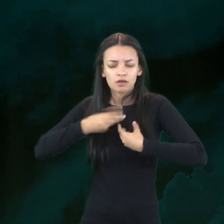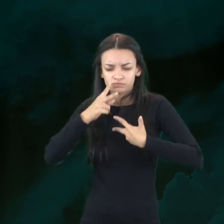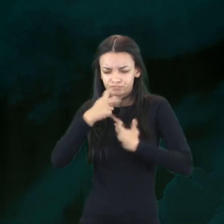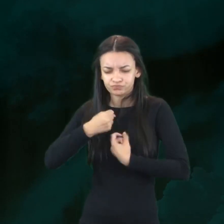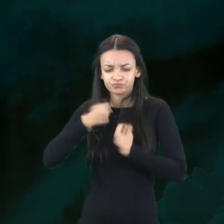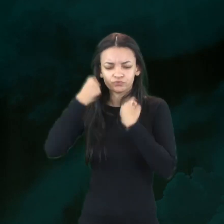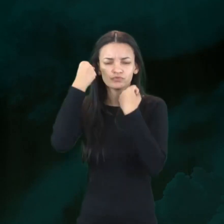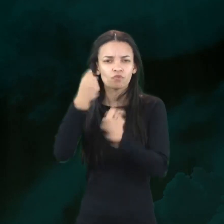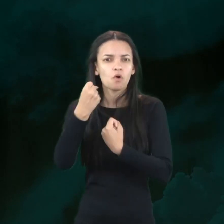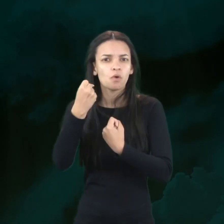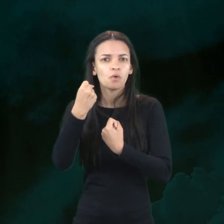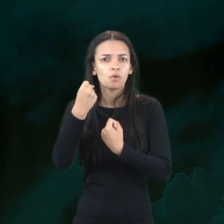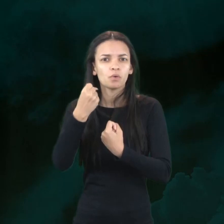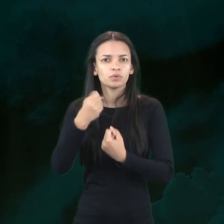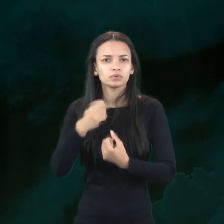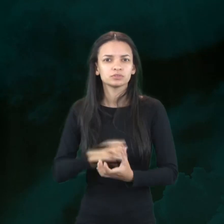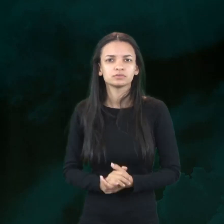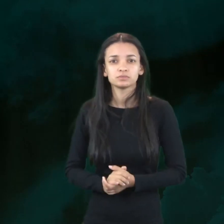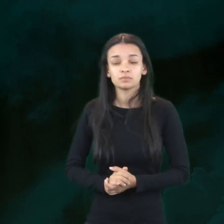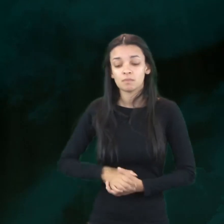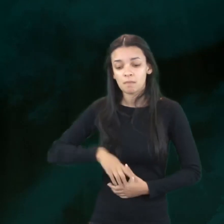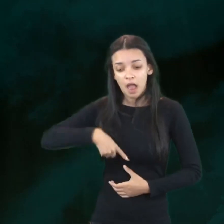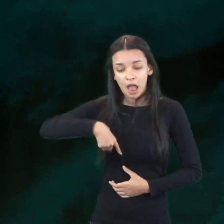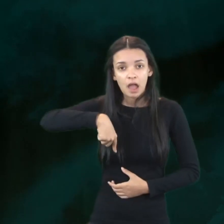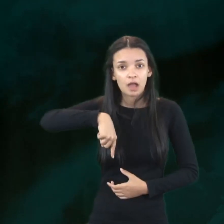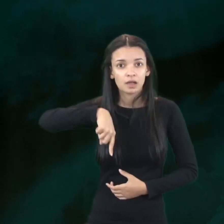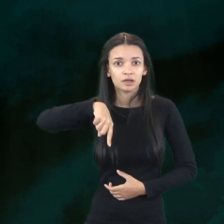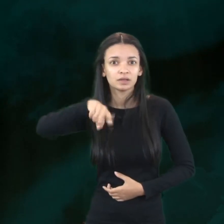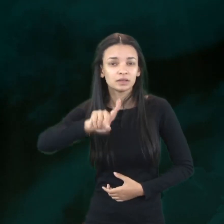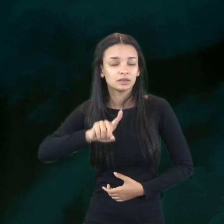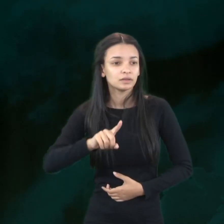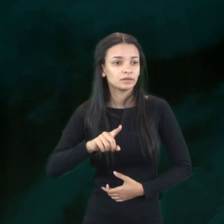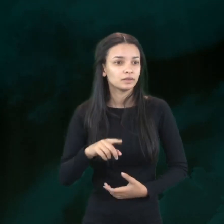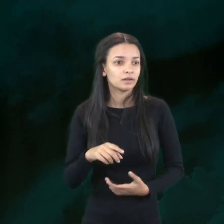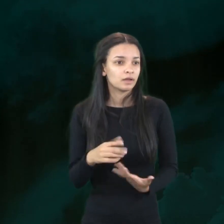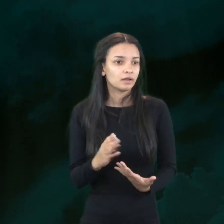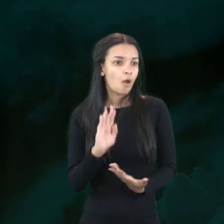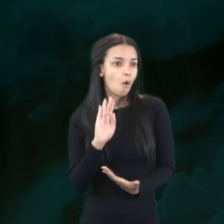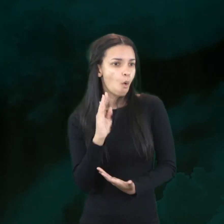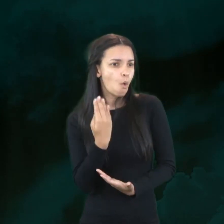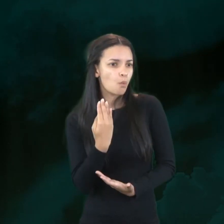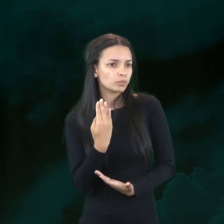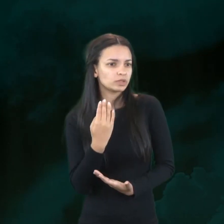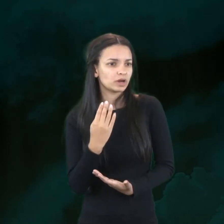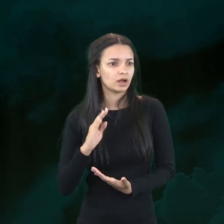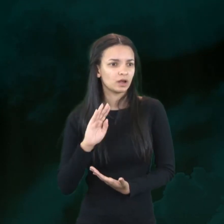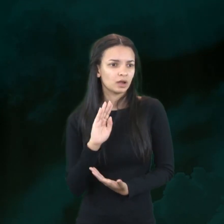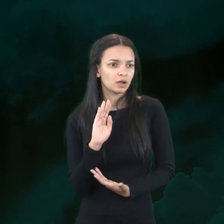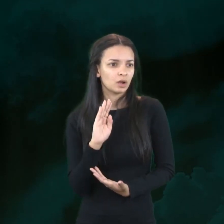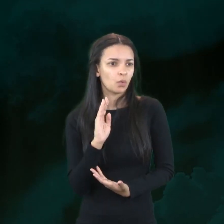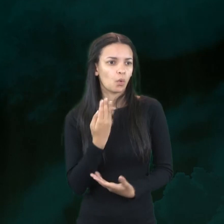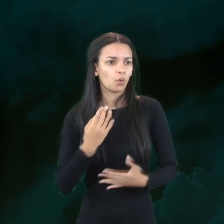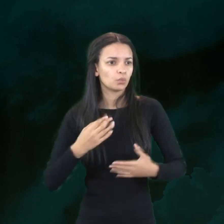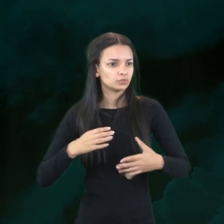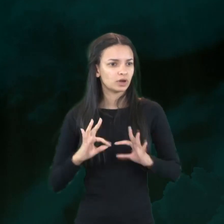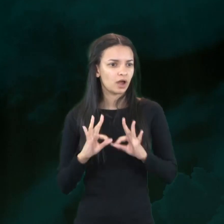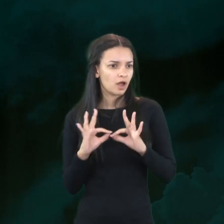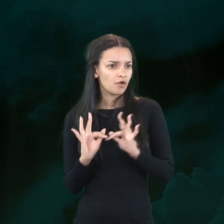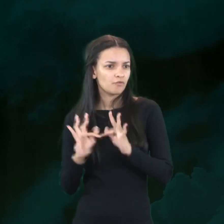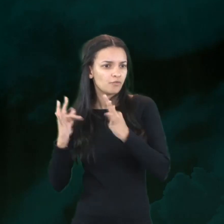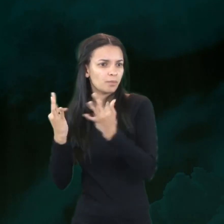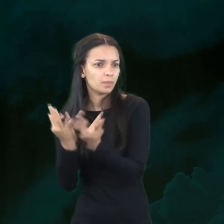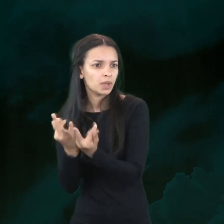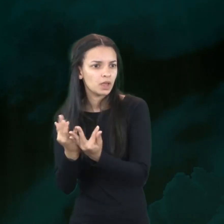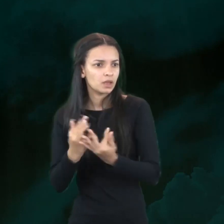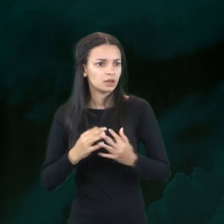maré da sociedade, contra a maré da sua família, contra tudo e contra todos. Eles resolveram sair da